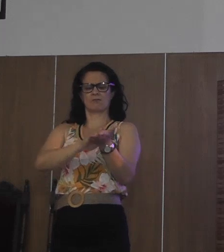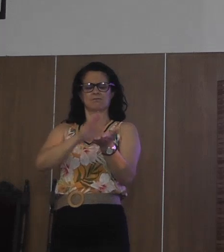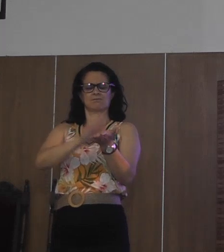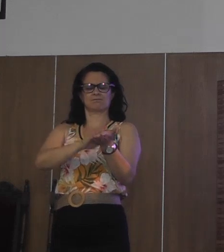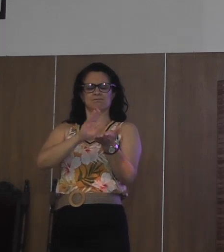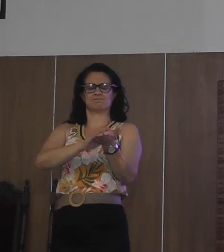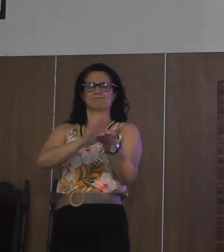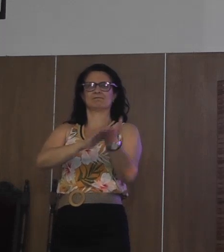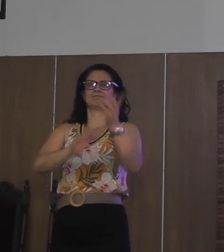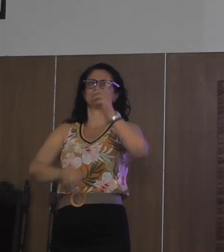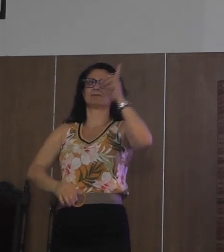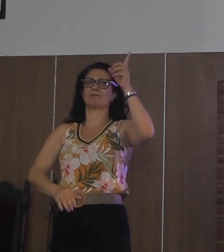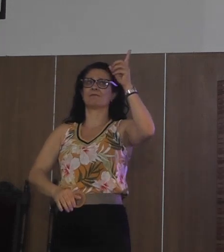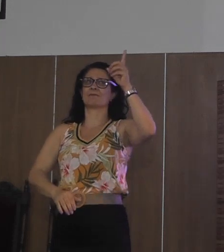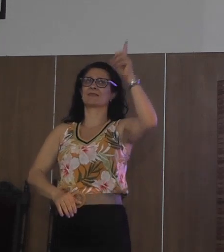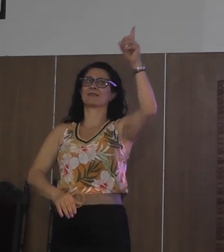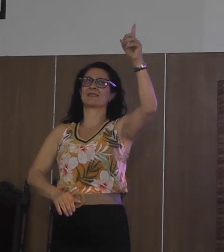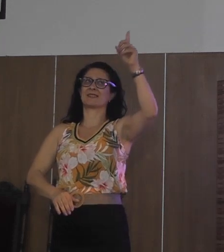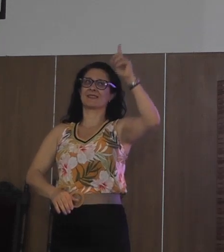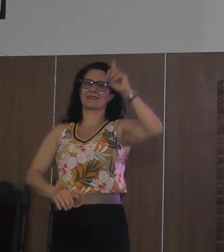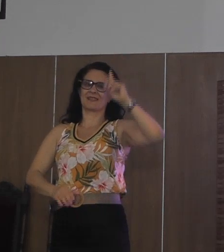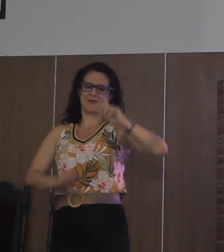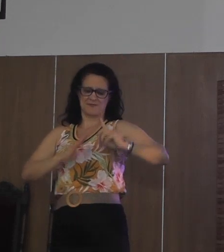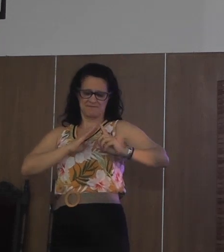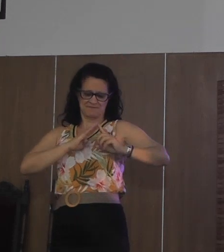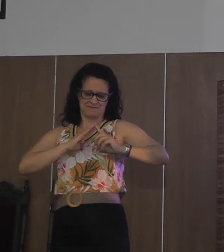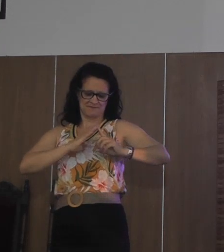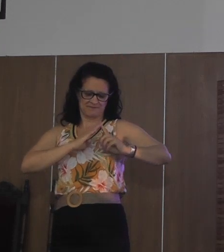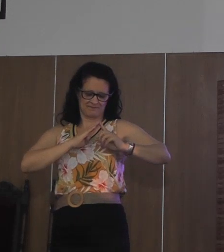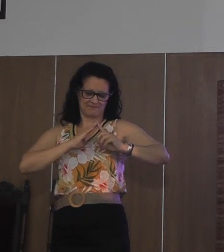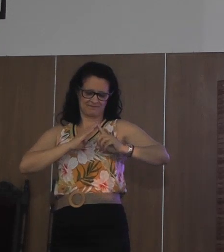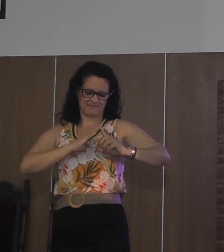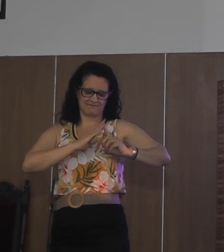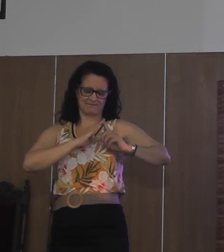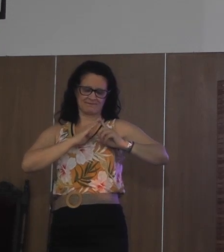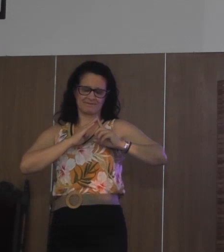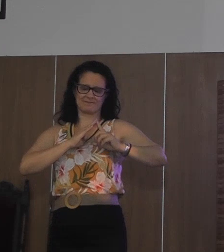mãos, Ele está morando dentro de mim.